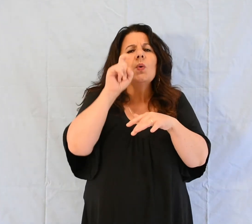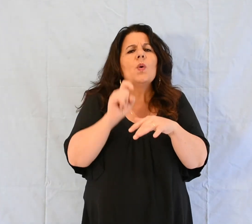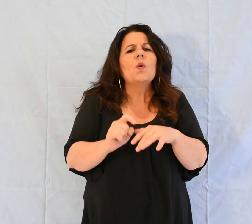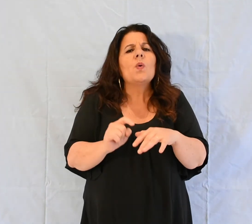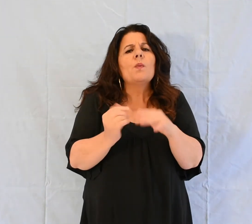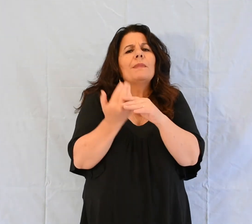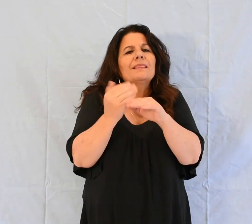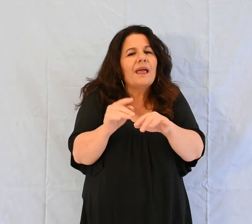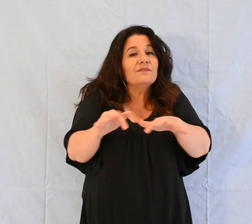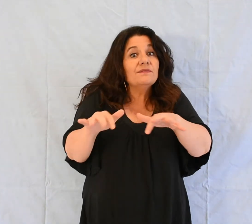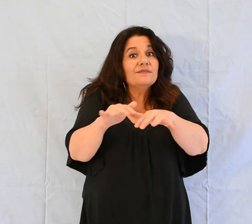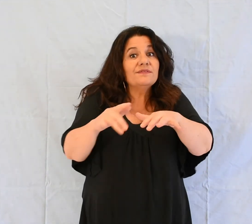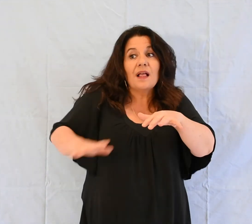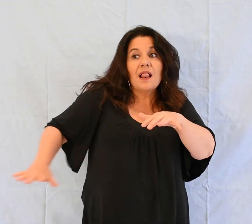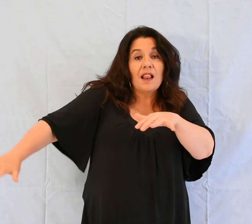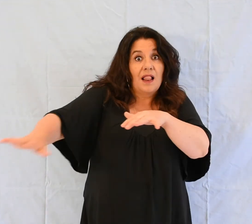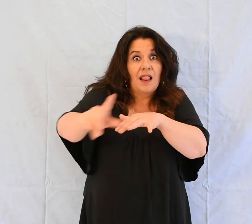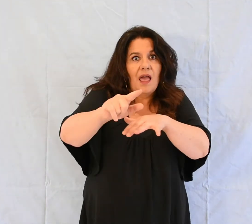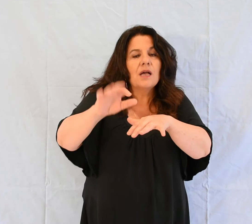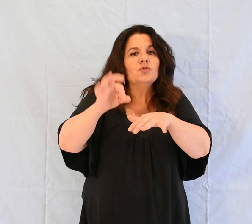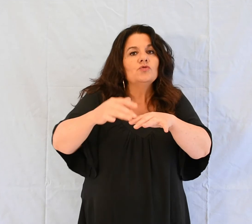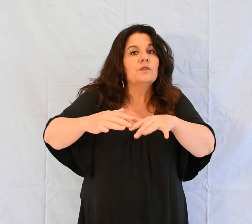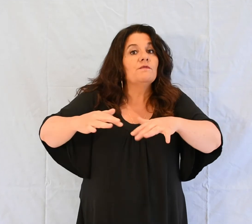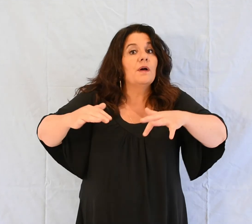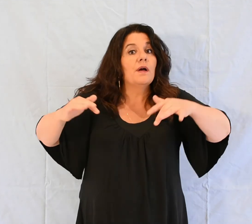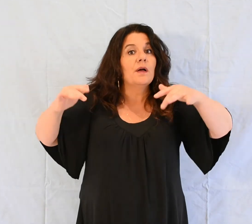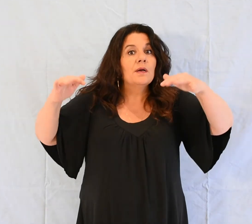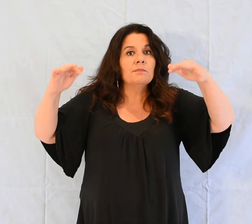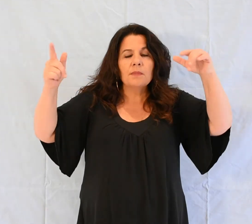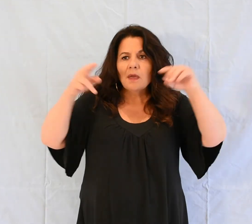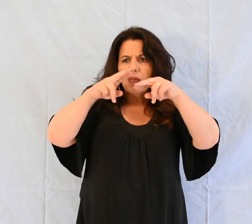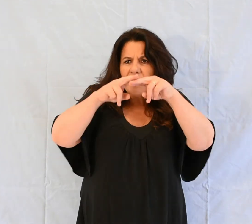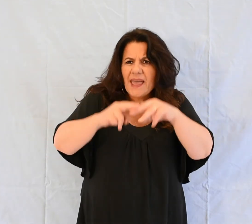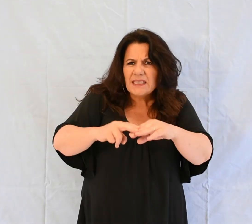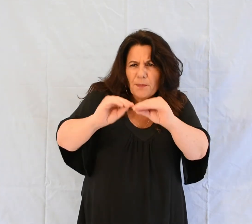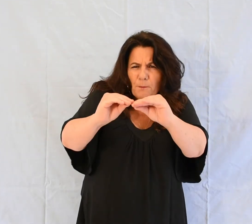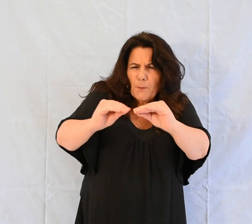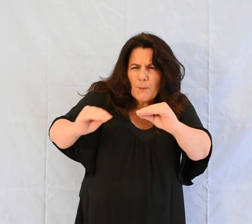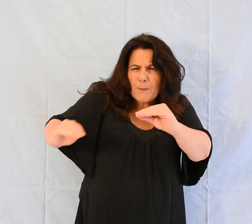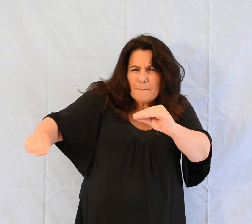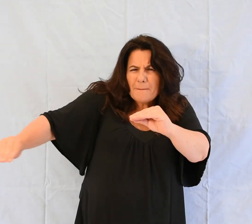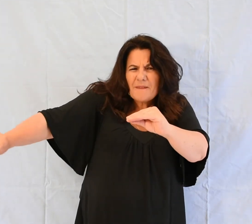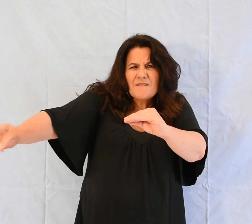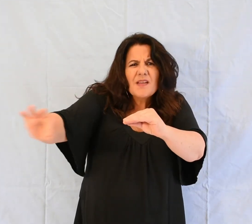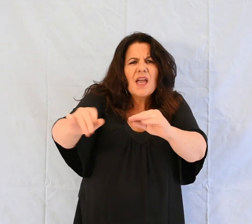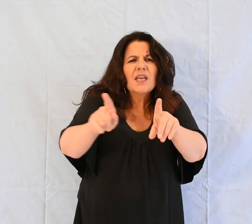s'évapora, il y avait à la surface du désert une fine croûte, quelque chose de fin comme du givre sur le